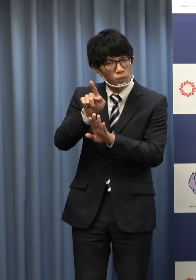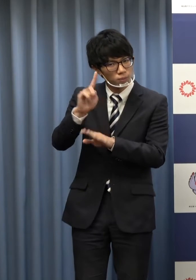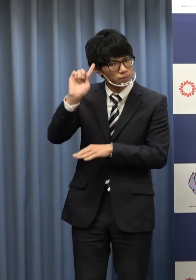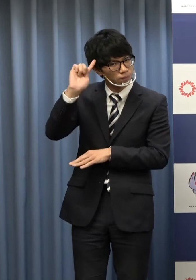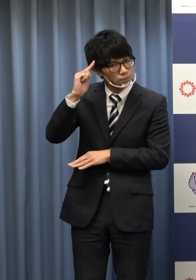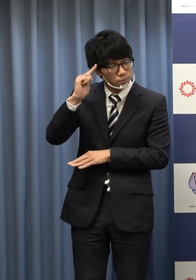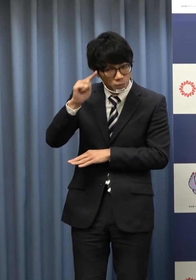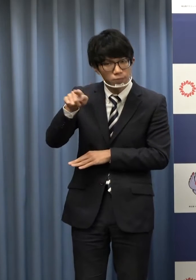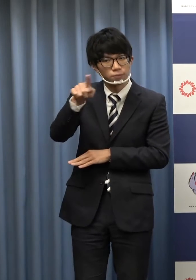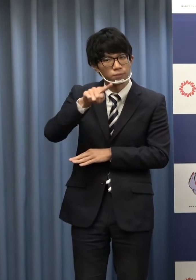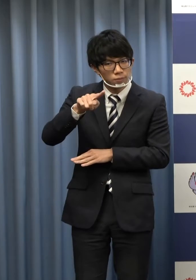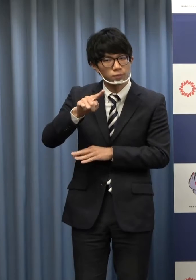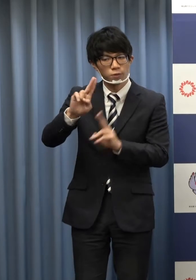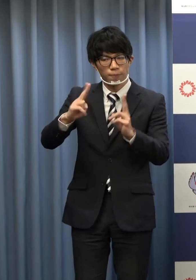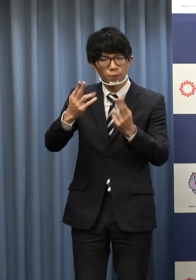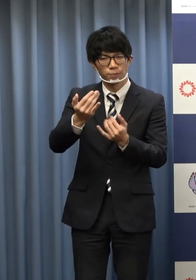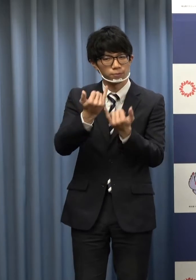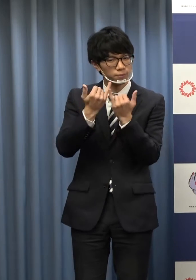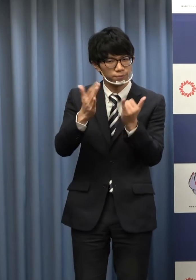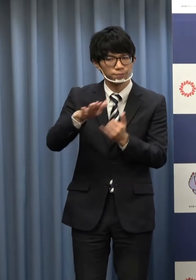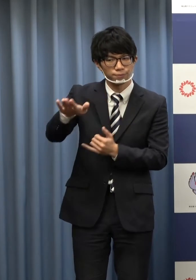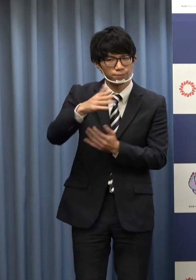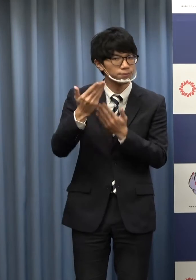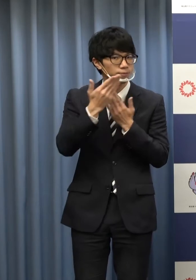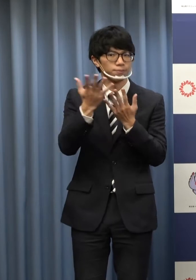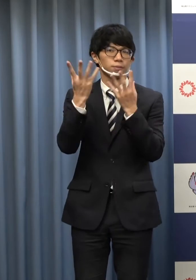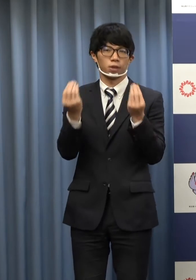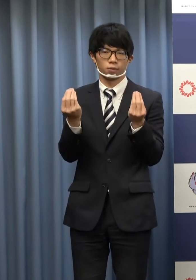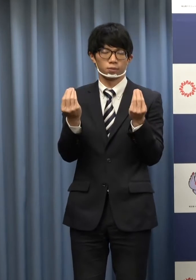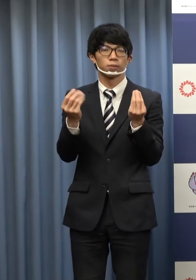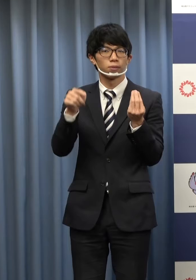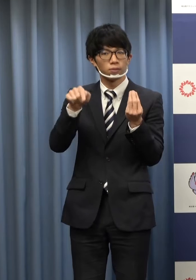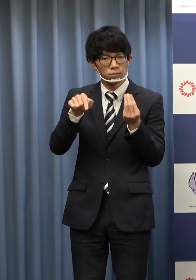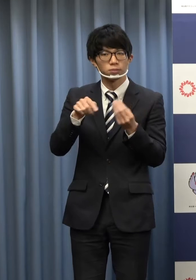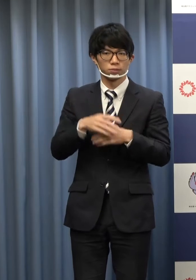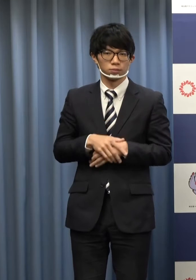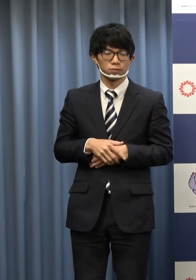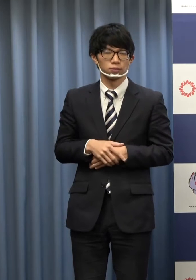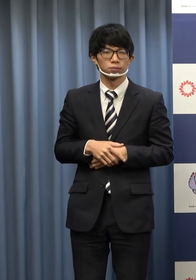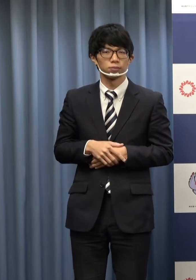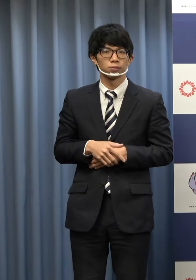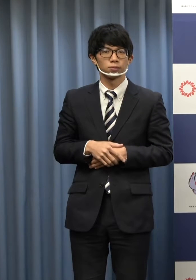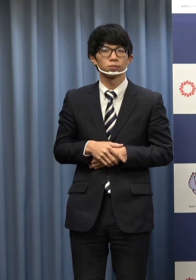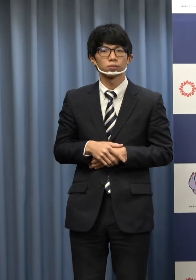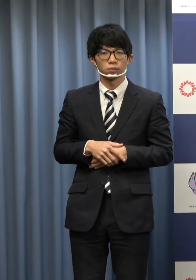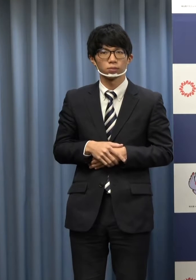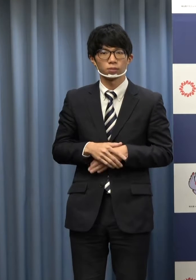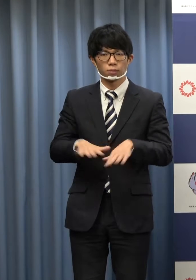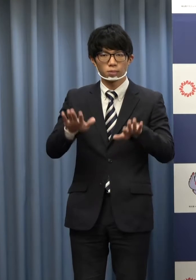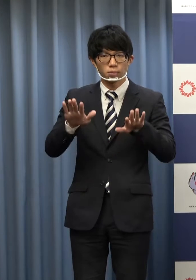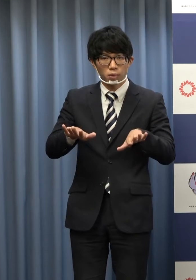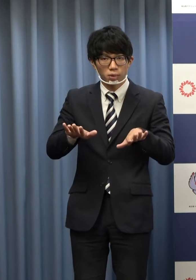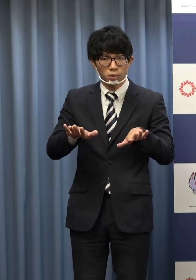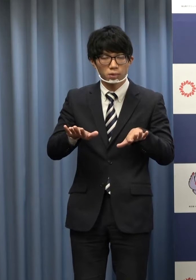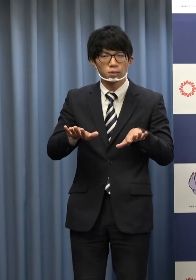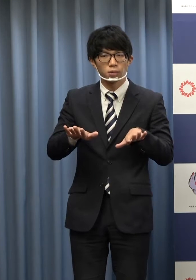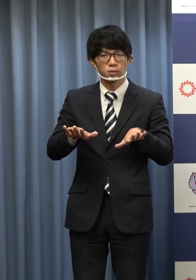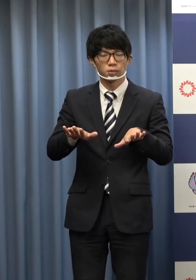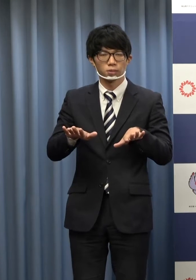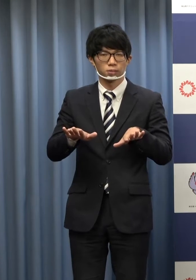ずお伺いをいたしました。で、その中身につきましては、減少の、